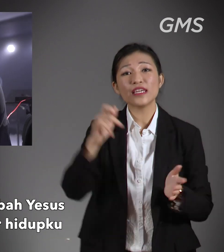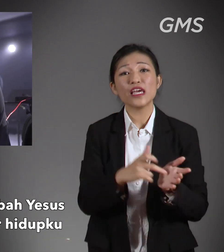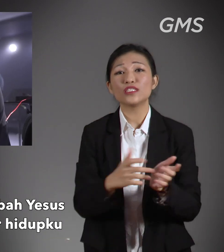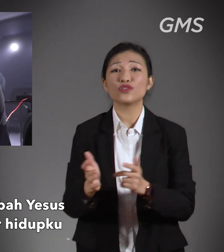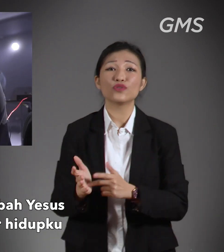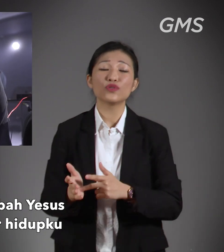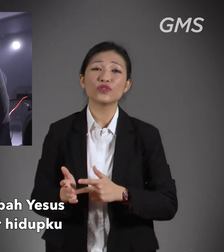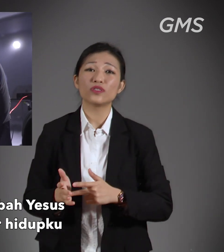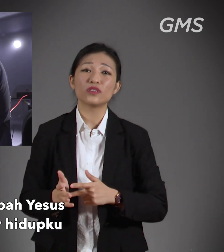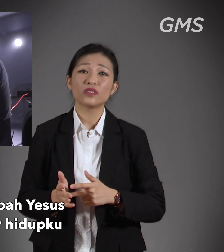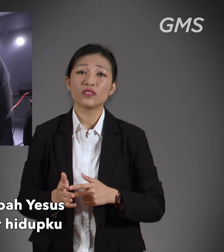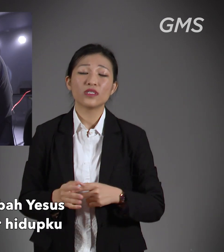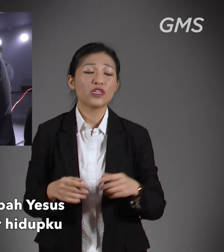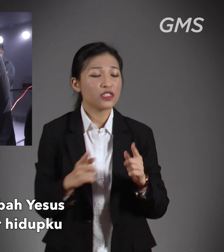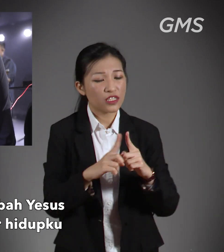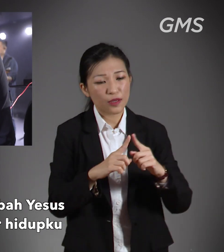sembah Yesus